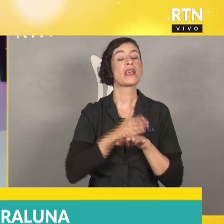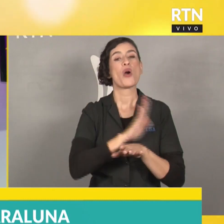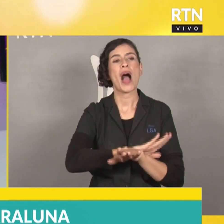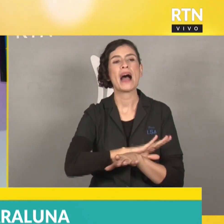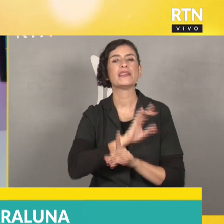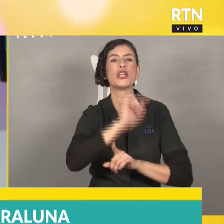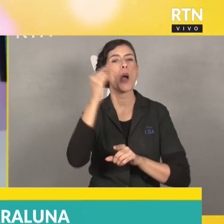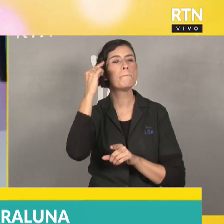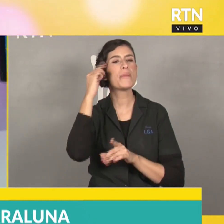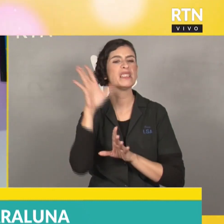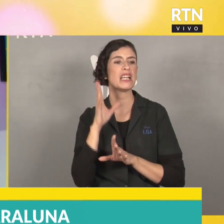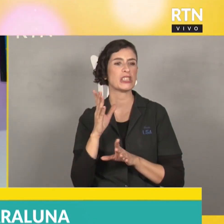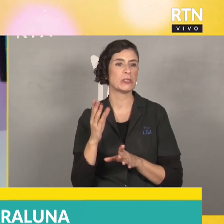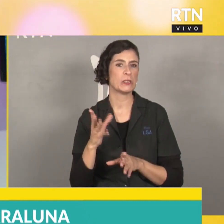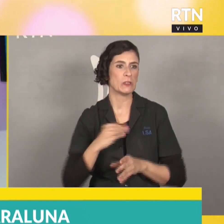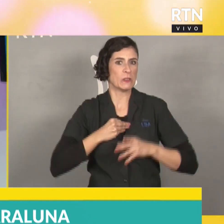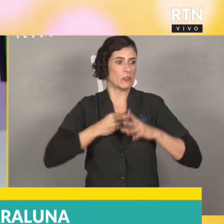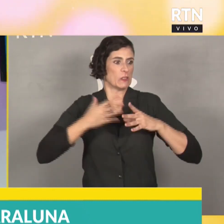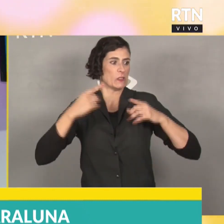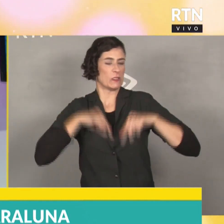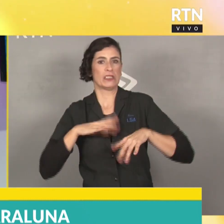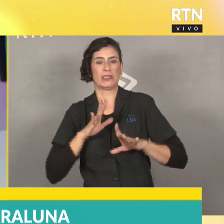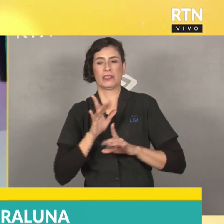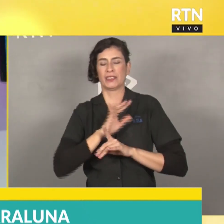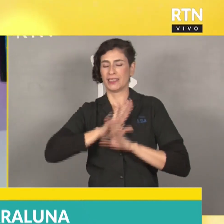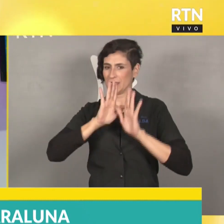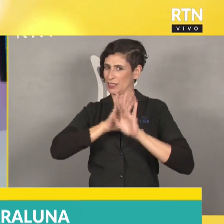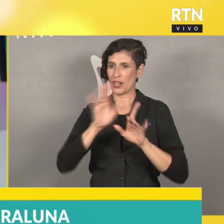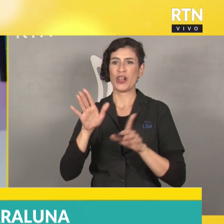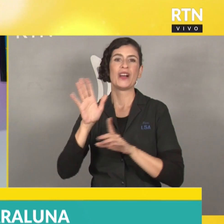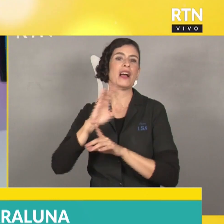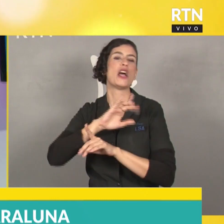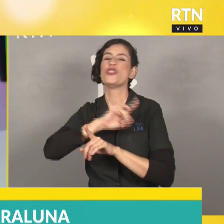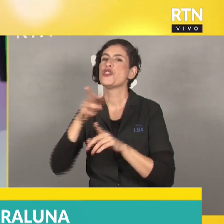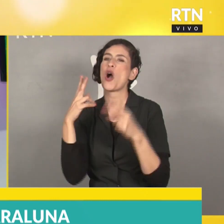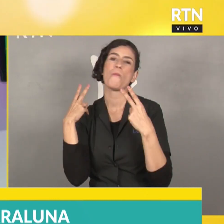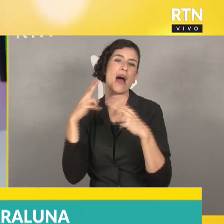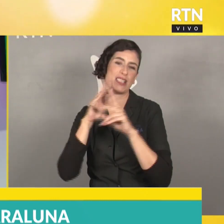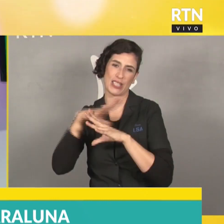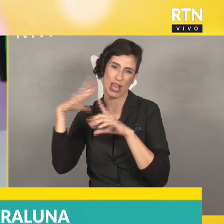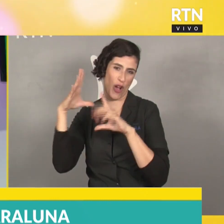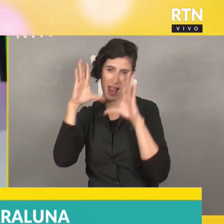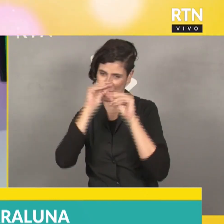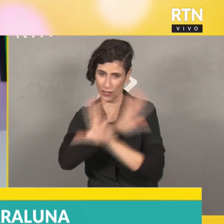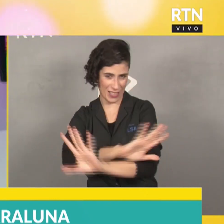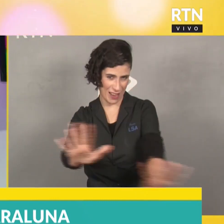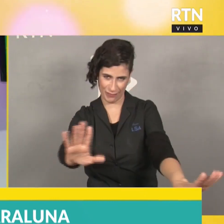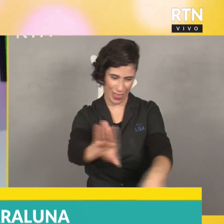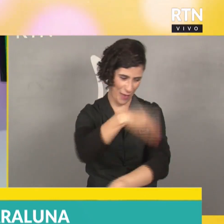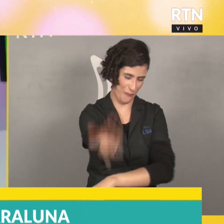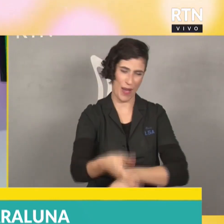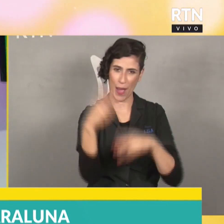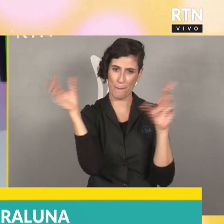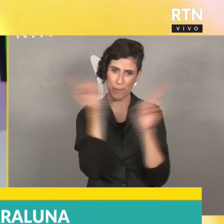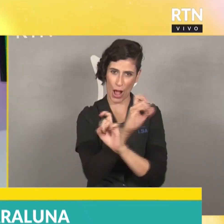personal. Yo no recomiendo salir jamás de noche durante luna nueva porque siempre algún problema hay, o sea, realmente.